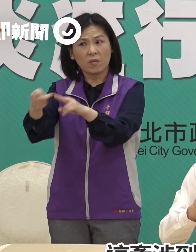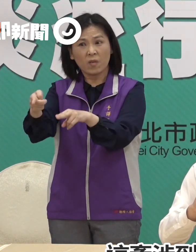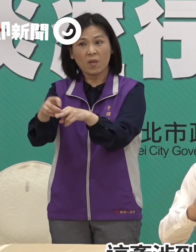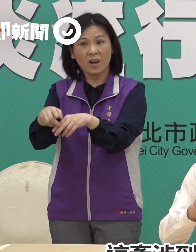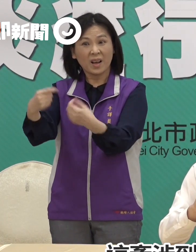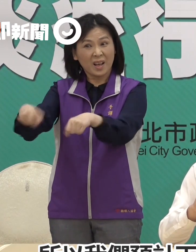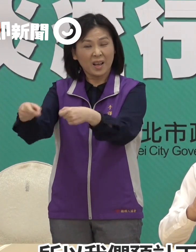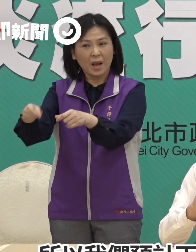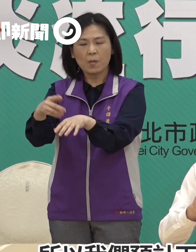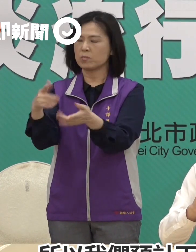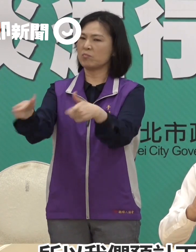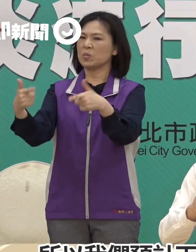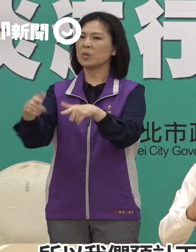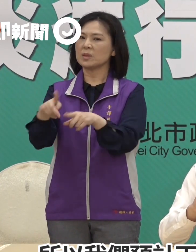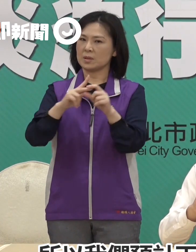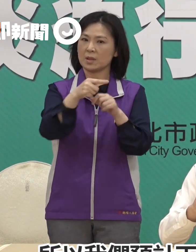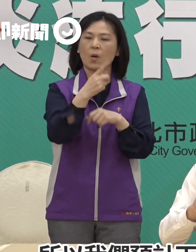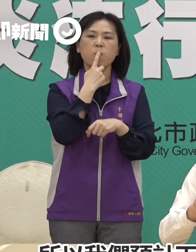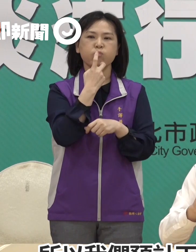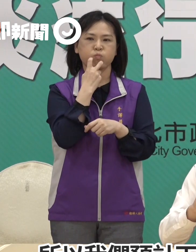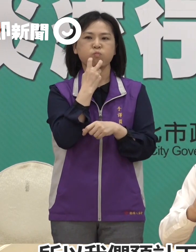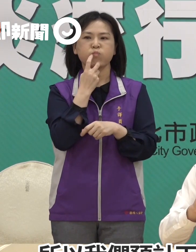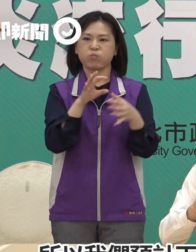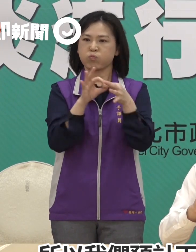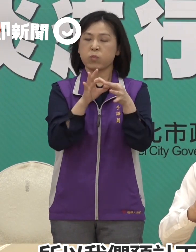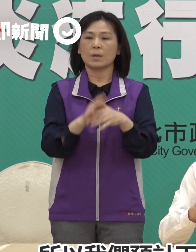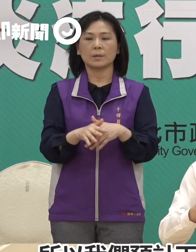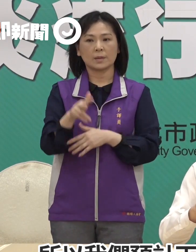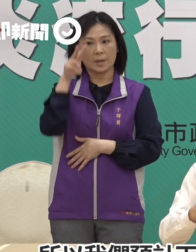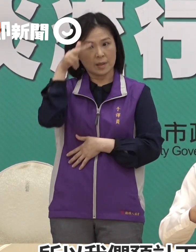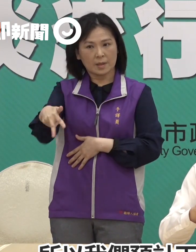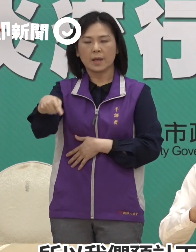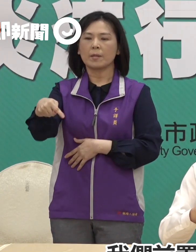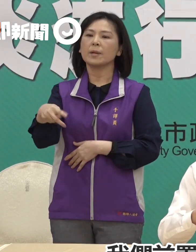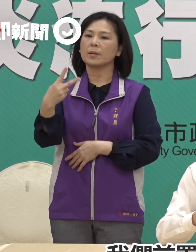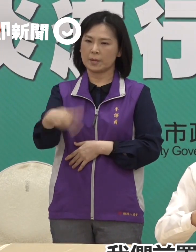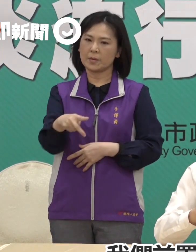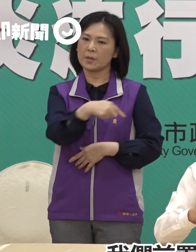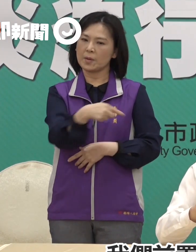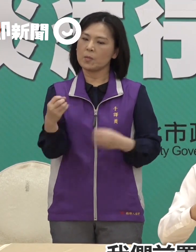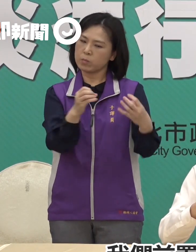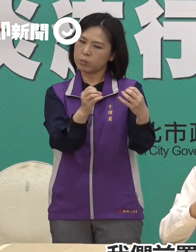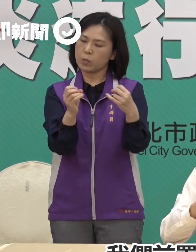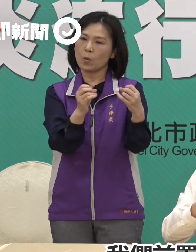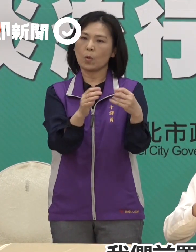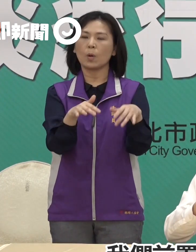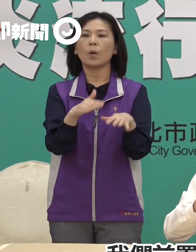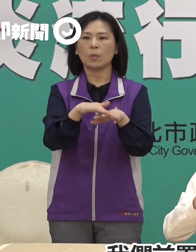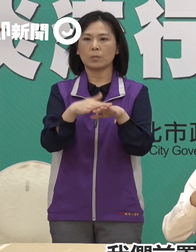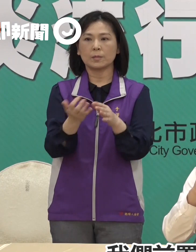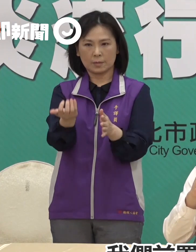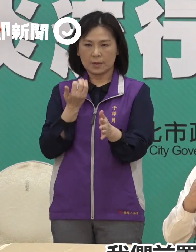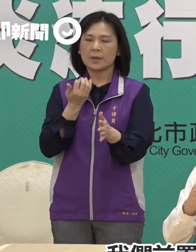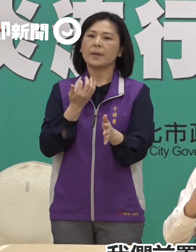到整个中央部委，所以我们大概预计下个礼拜会正式坐上演习。但是我们前置作业一直在